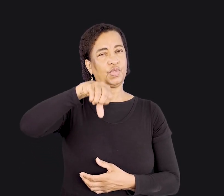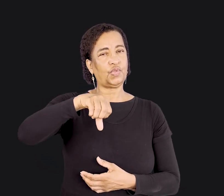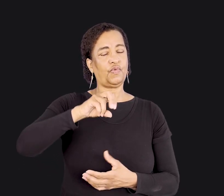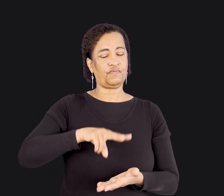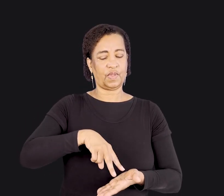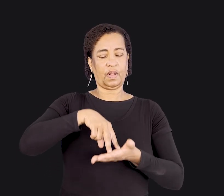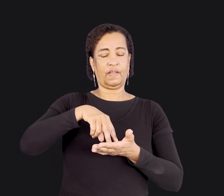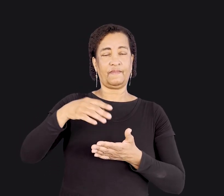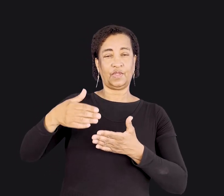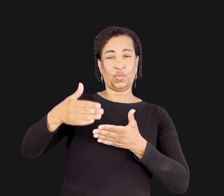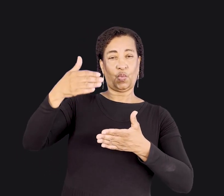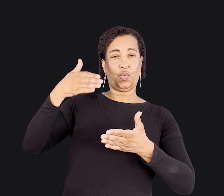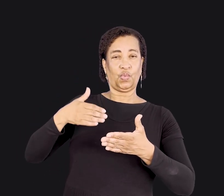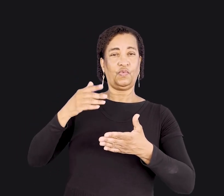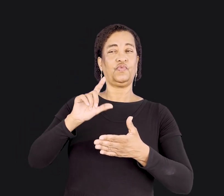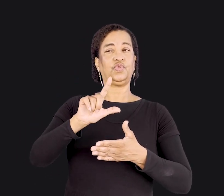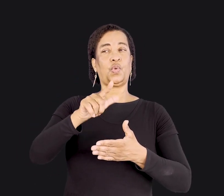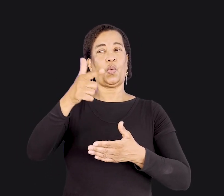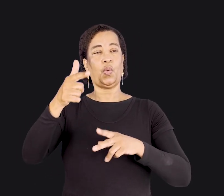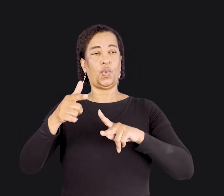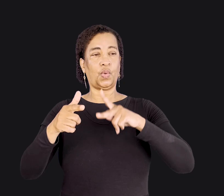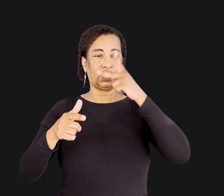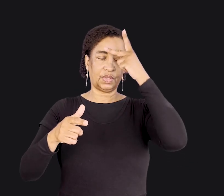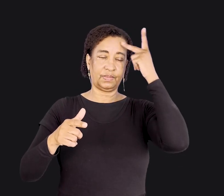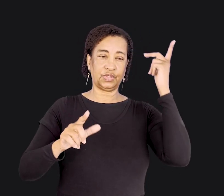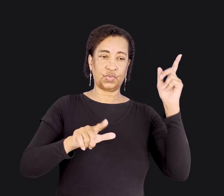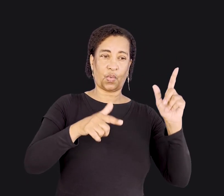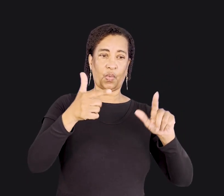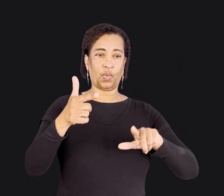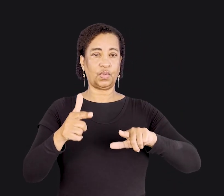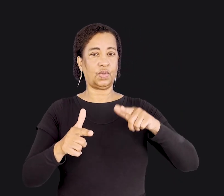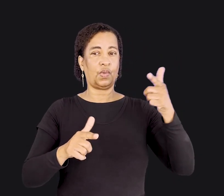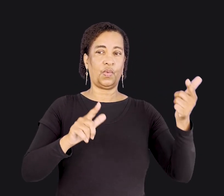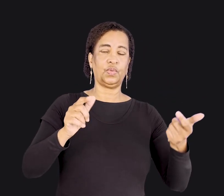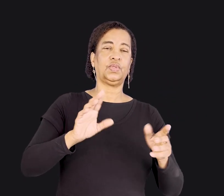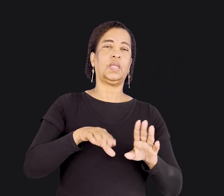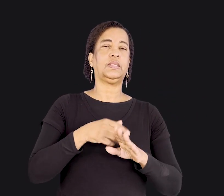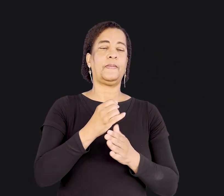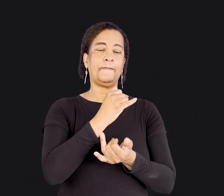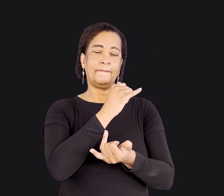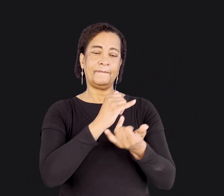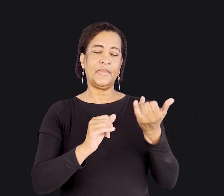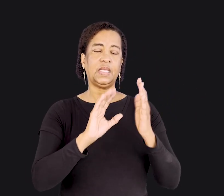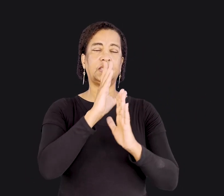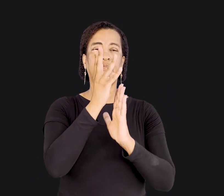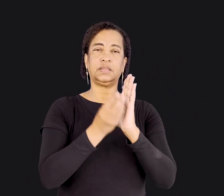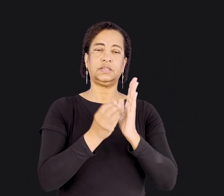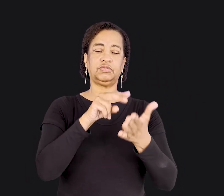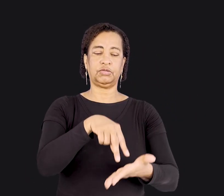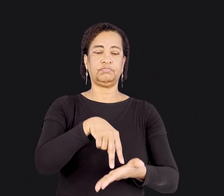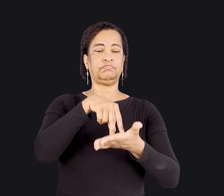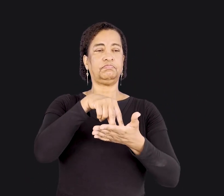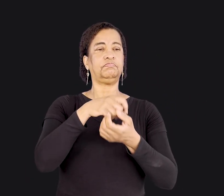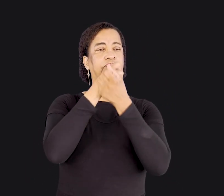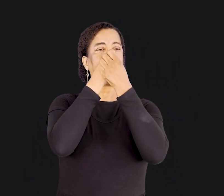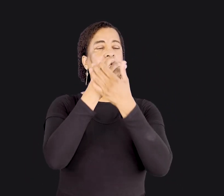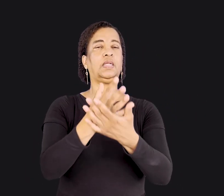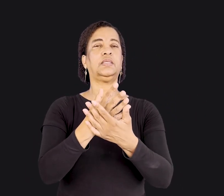no fundo da igreja e depois outra pessoa e outra, até que metade da igreja estava de pé declarando,